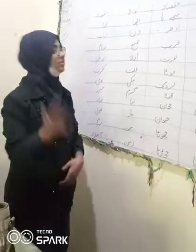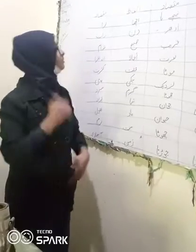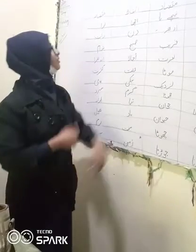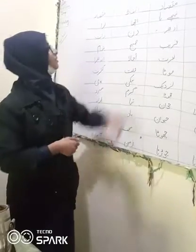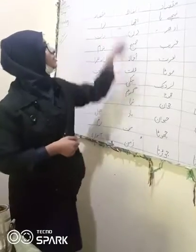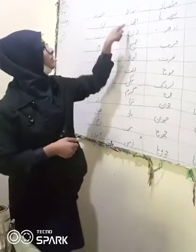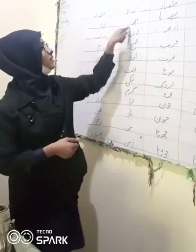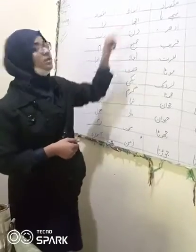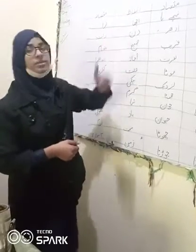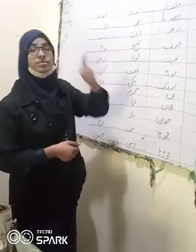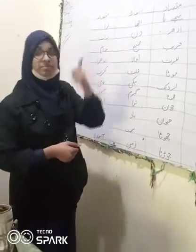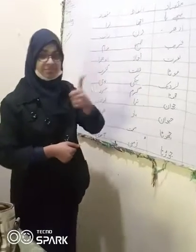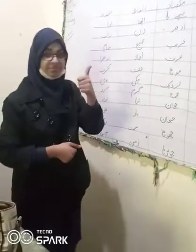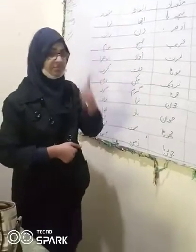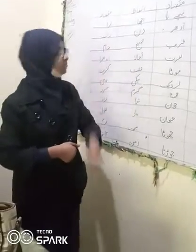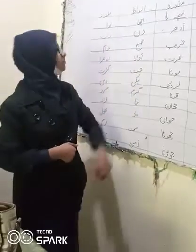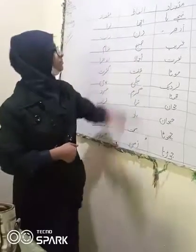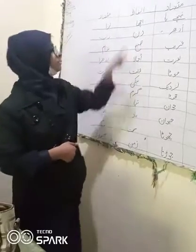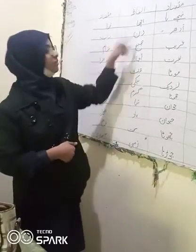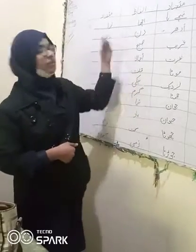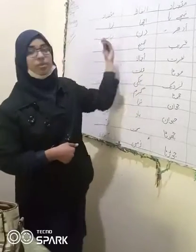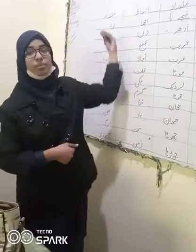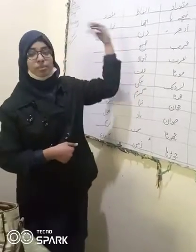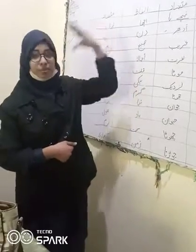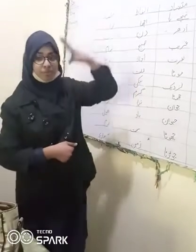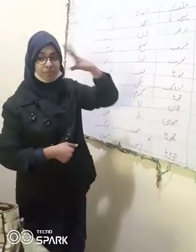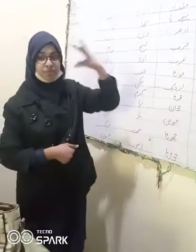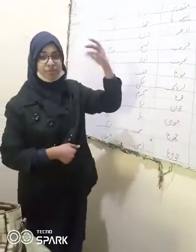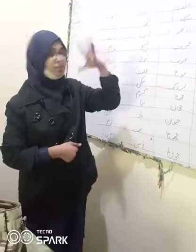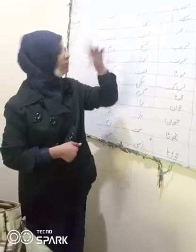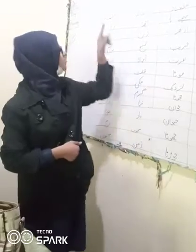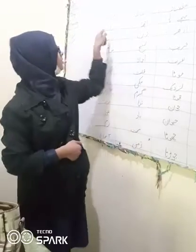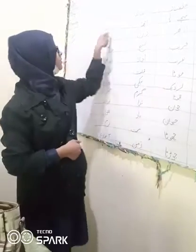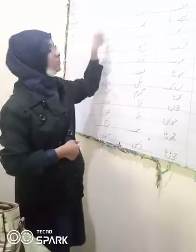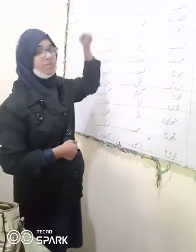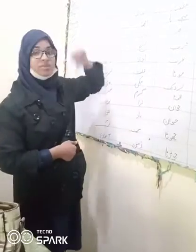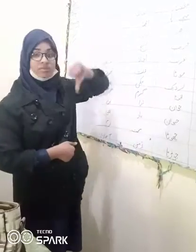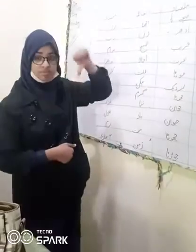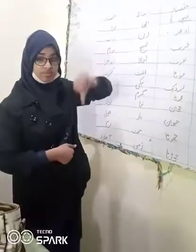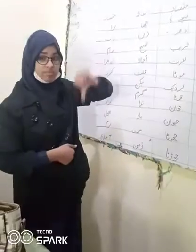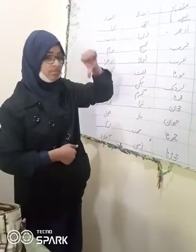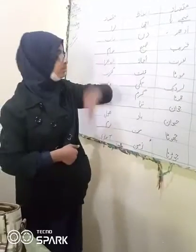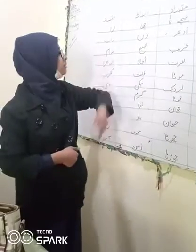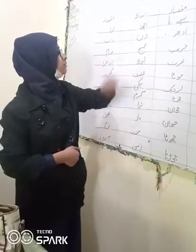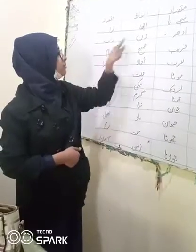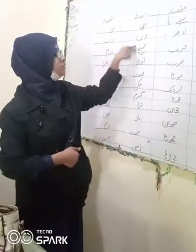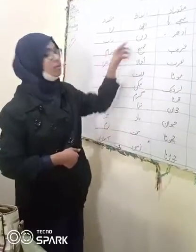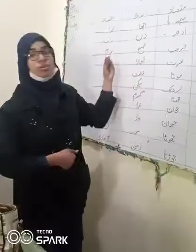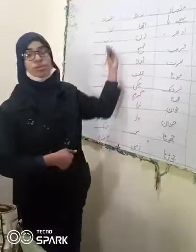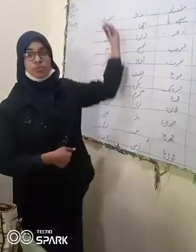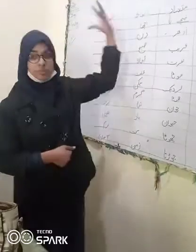अच्छा अच्छा, बुरा बुरा, दिन